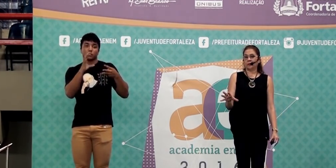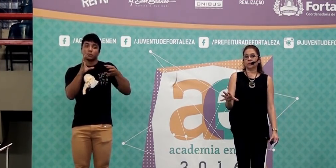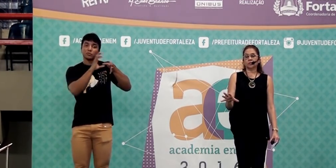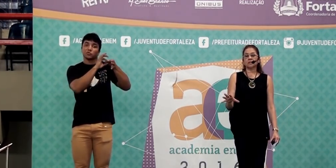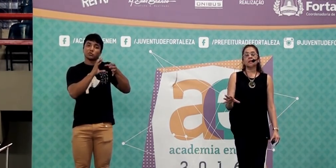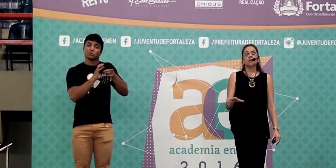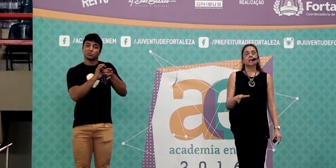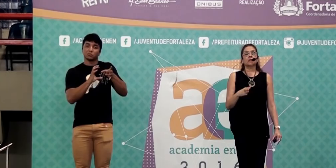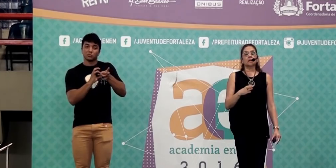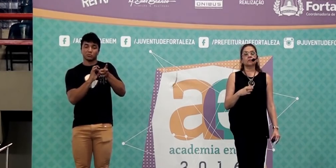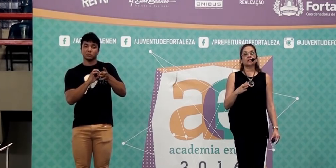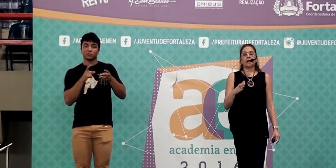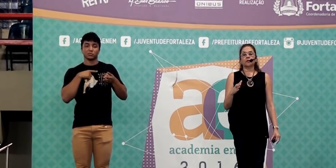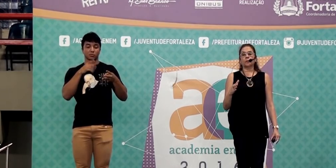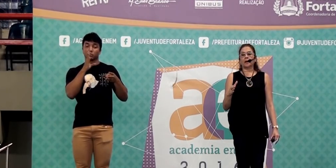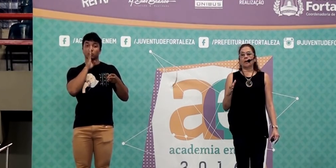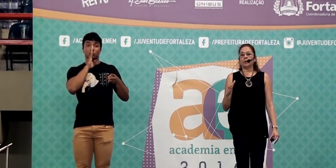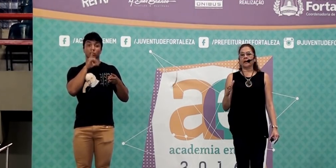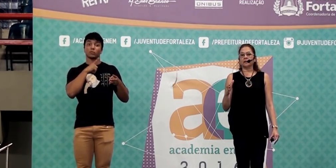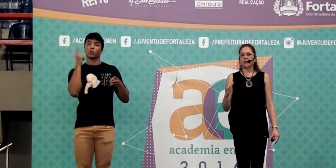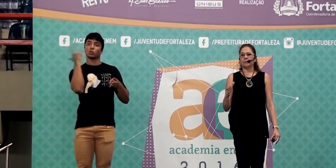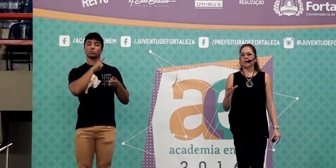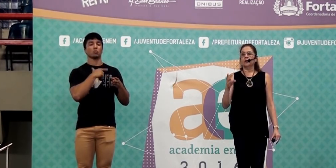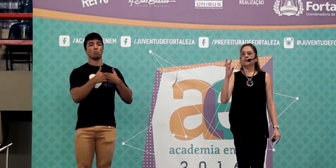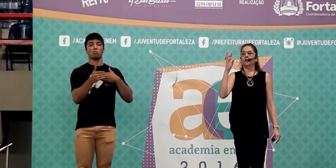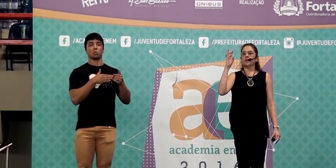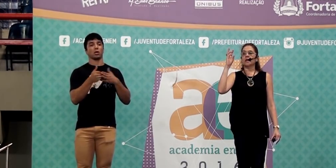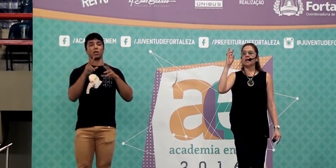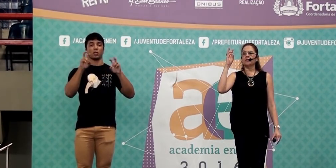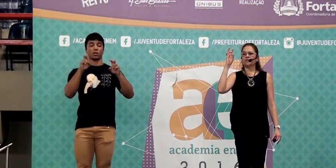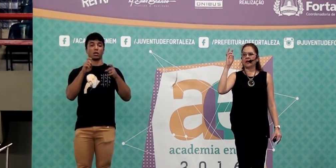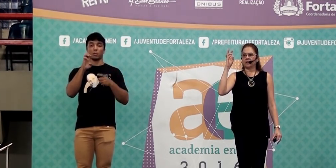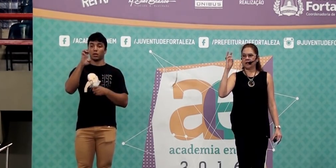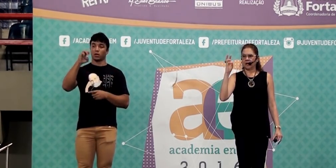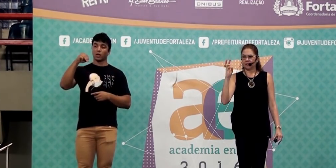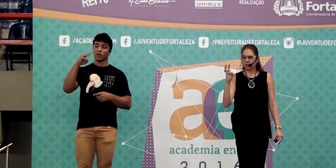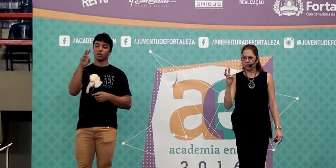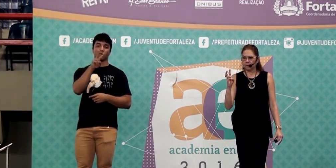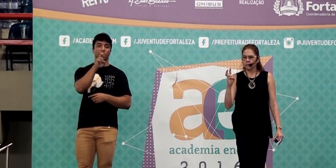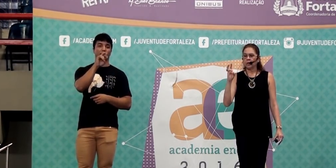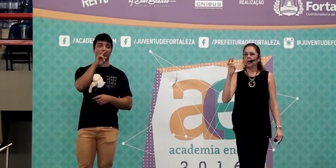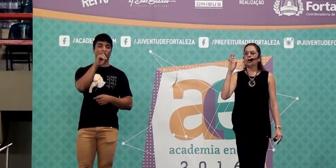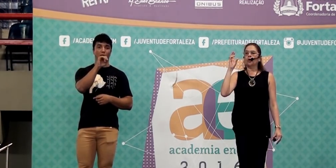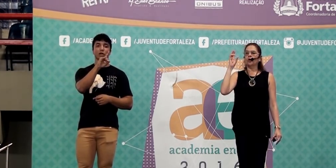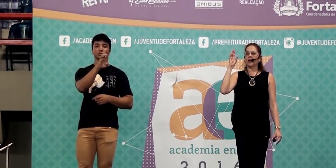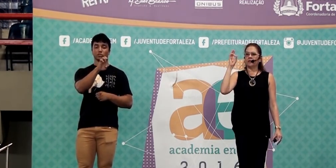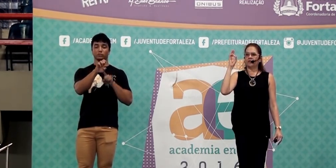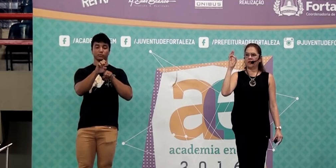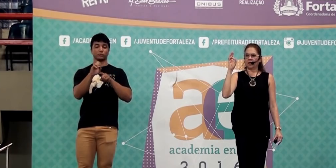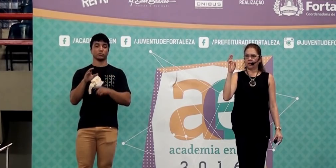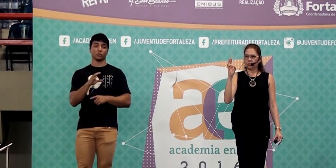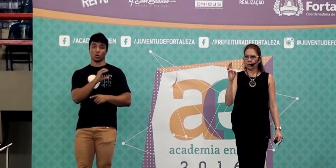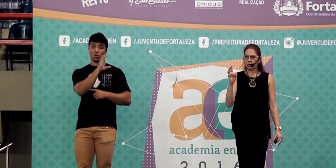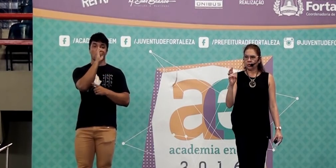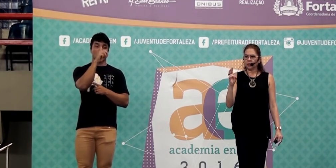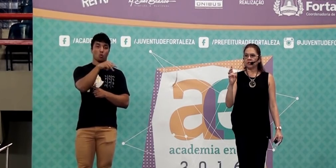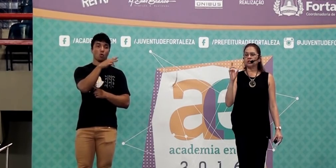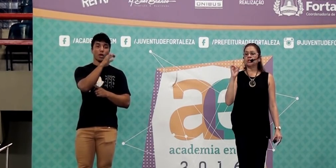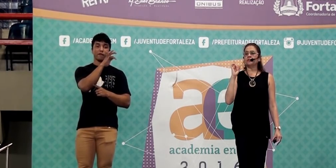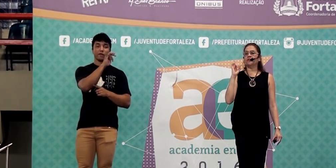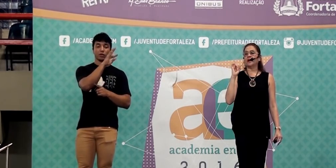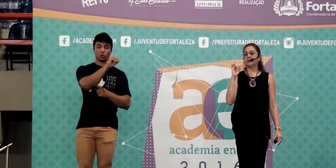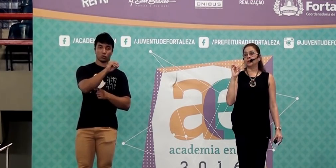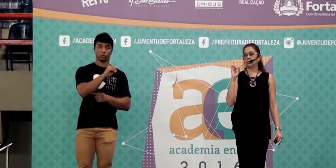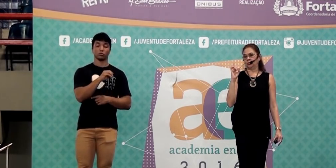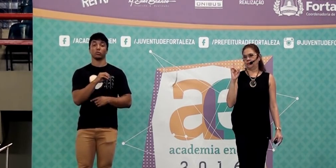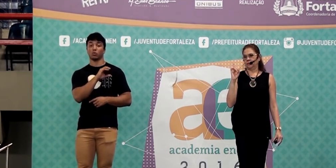conectores neutros, que dão certo para qualquer tema. Foi em verdade, com efeito e